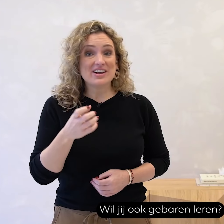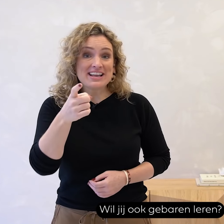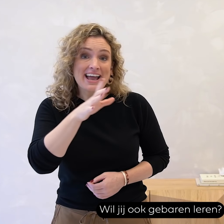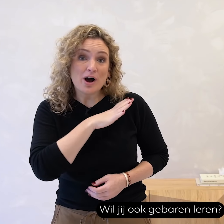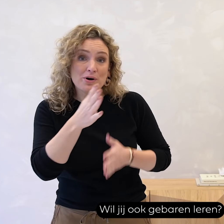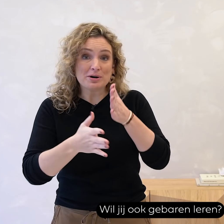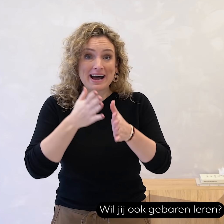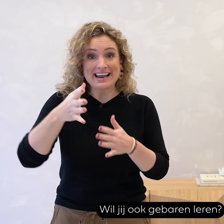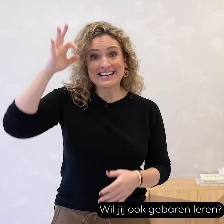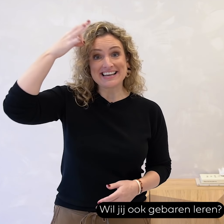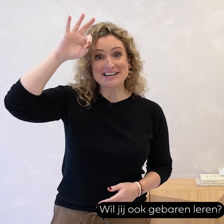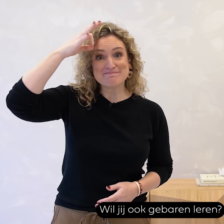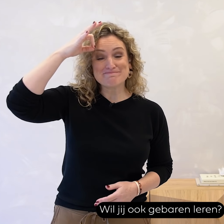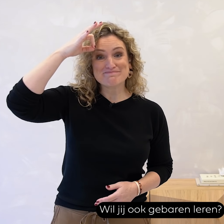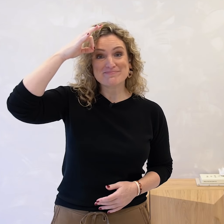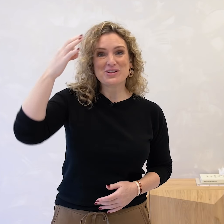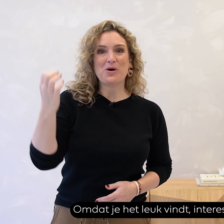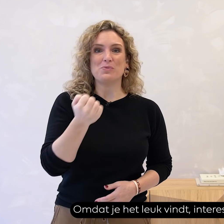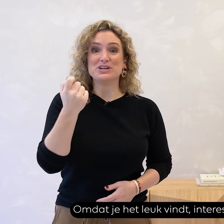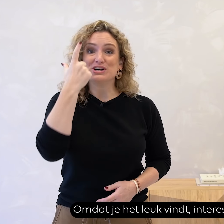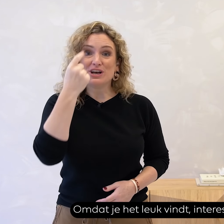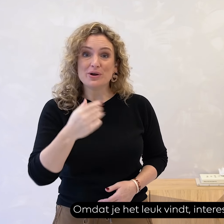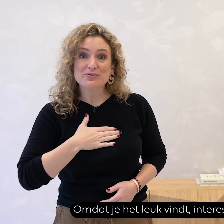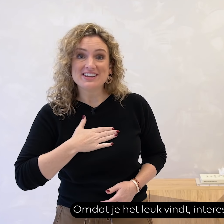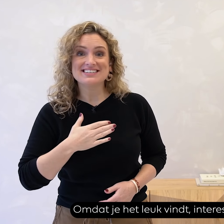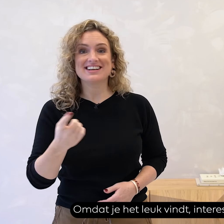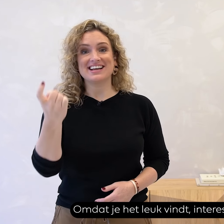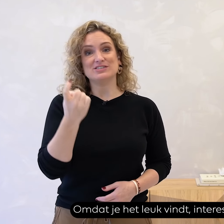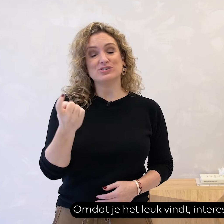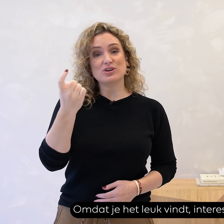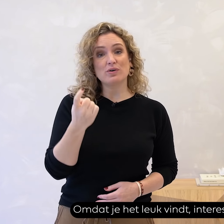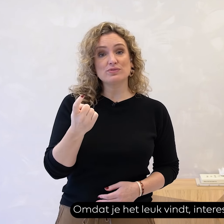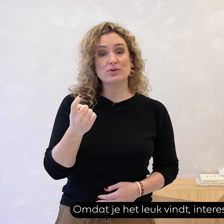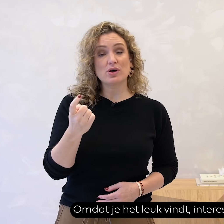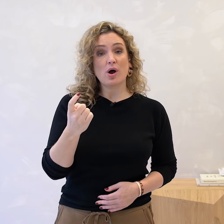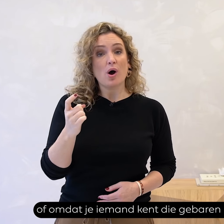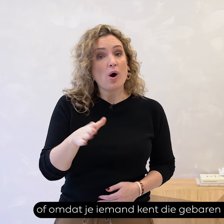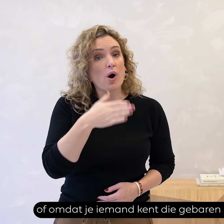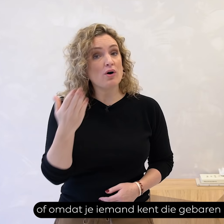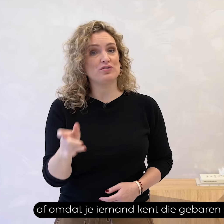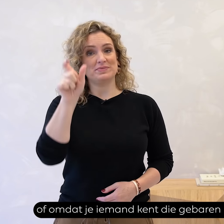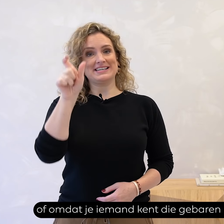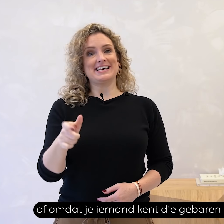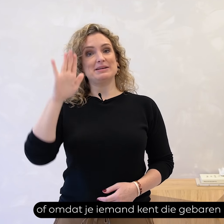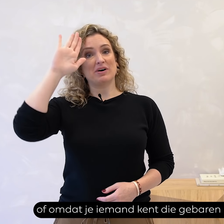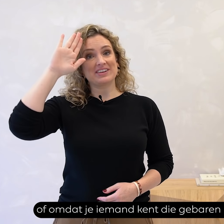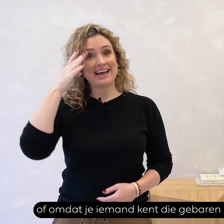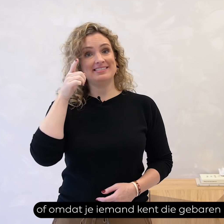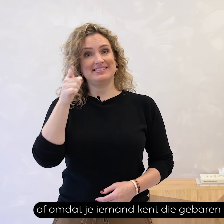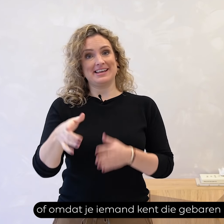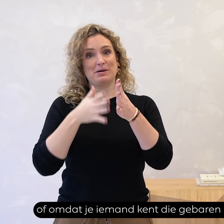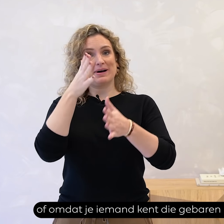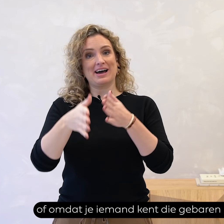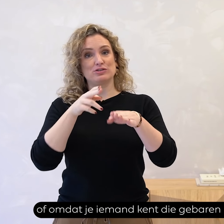Wil jij ook gebaren leren? Omdat je het leuk vindt, interessant, of omdat je iemand kent die gebaren